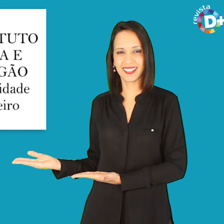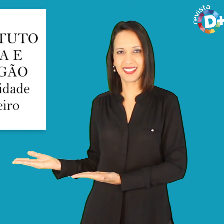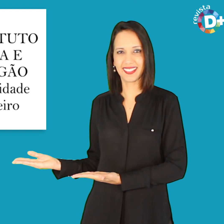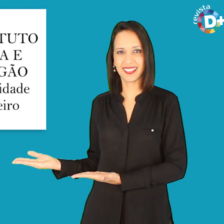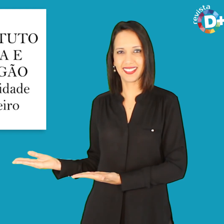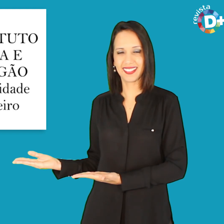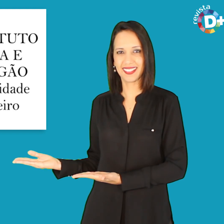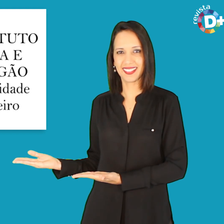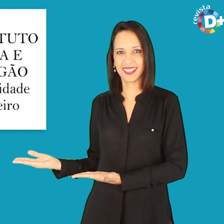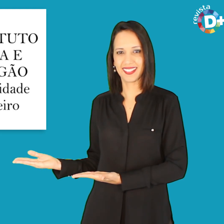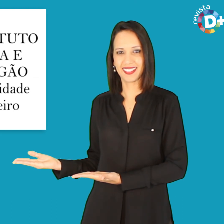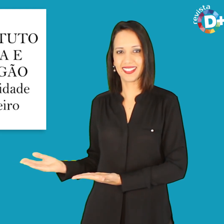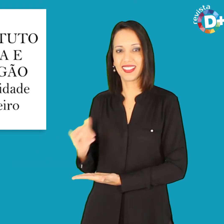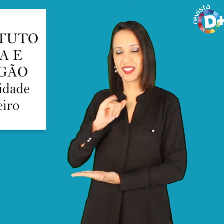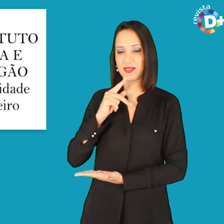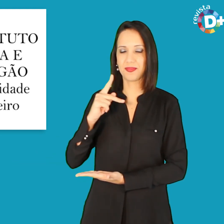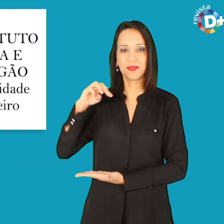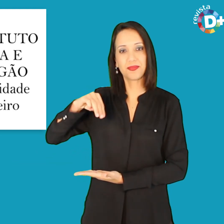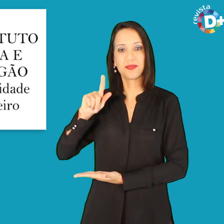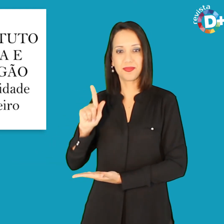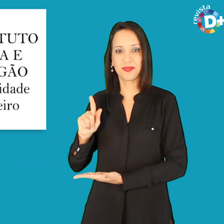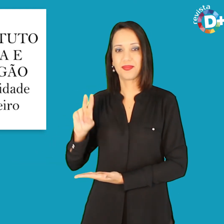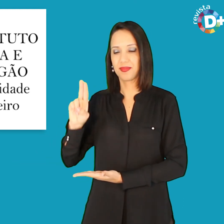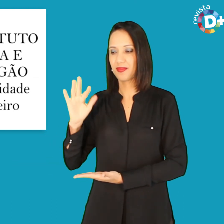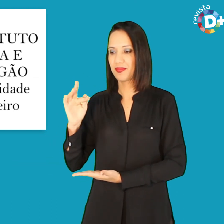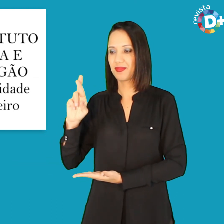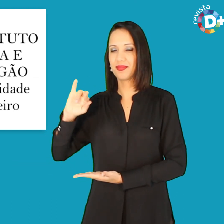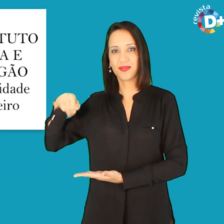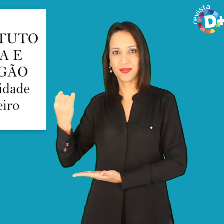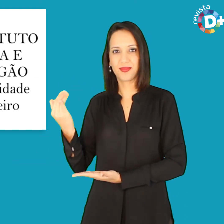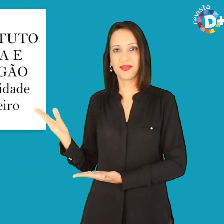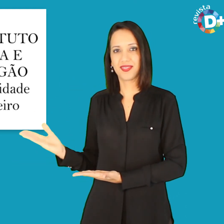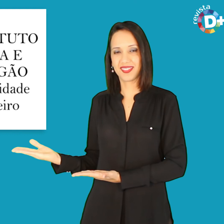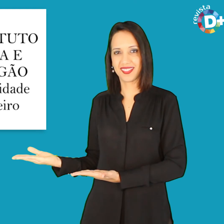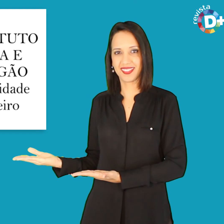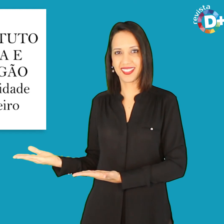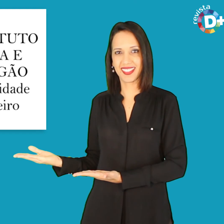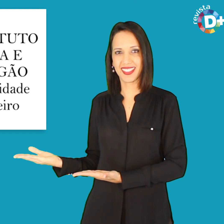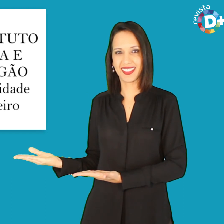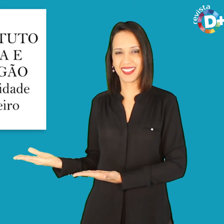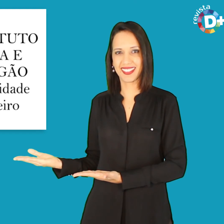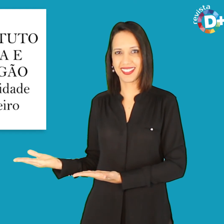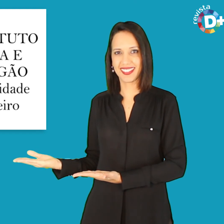IPPMG UFRJ, Instituto de Puericultura e